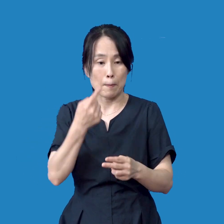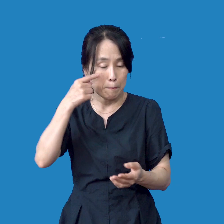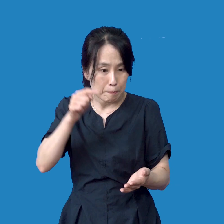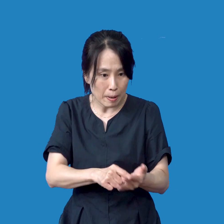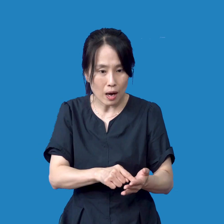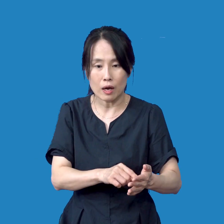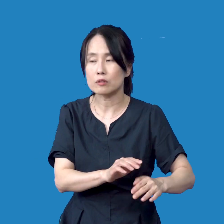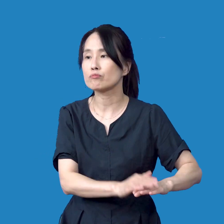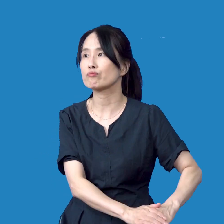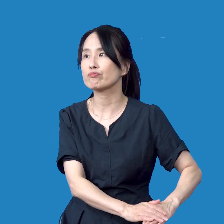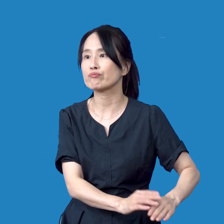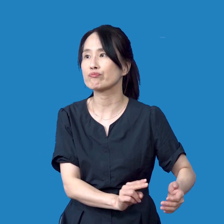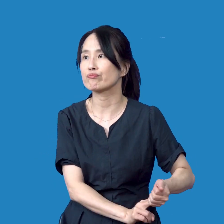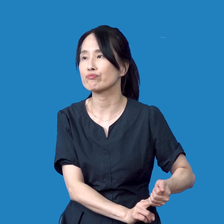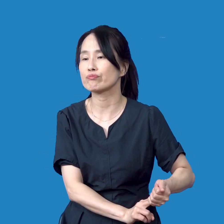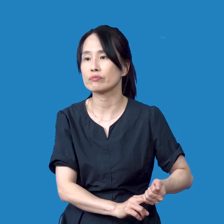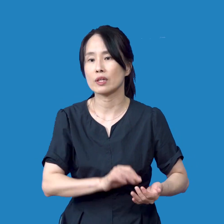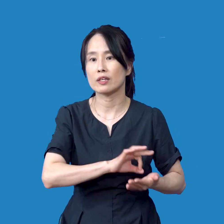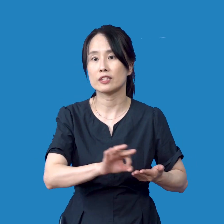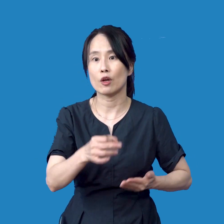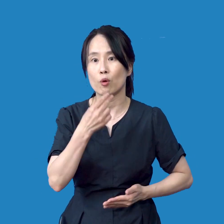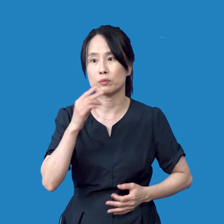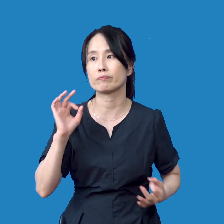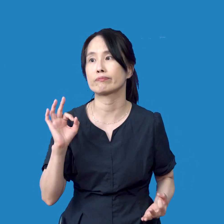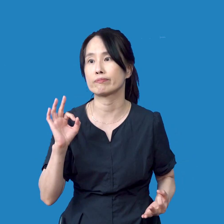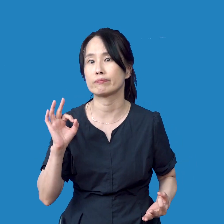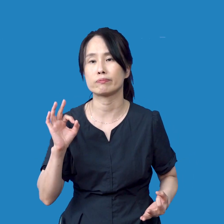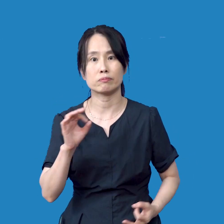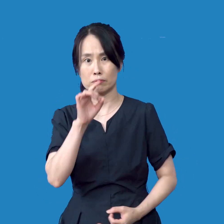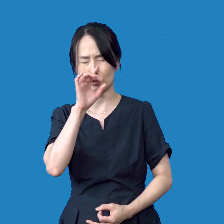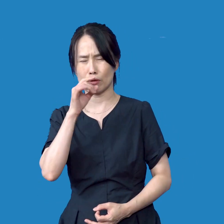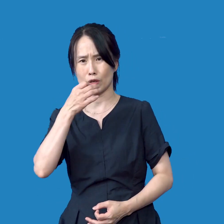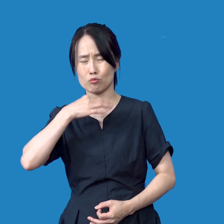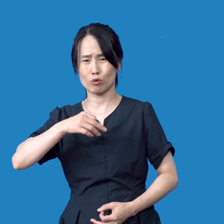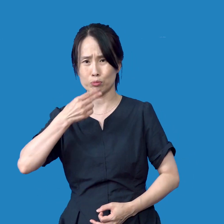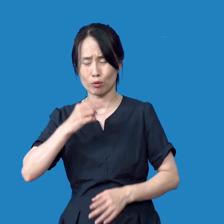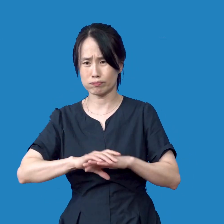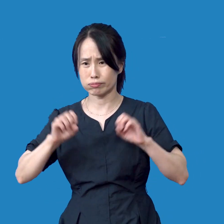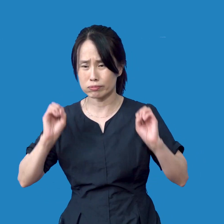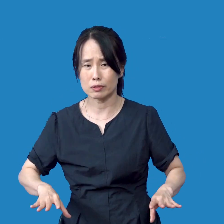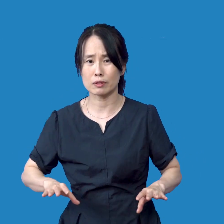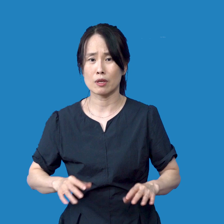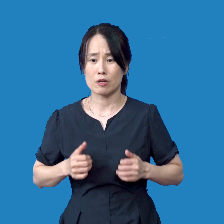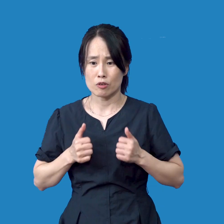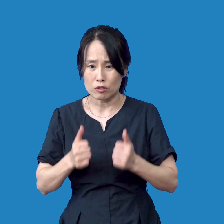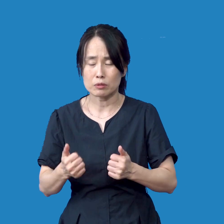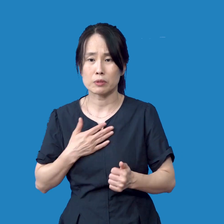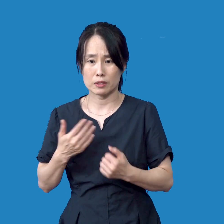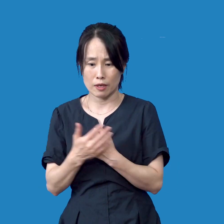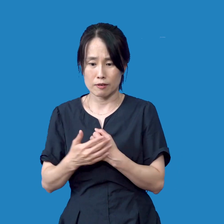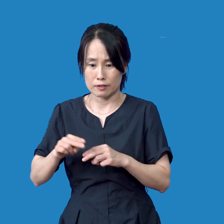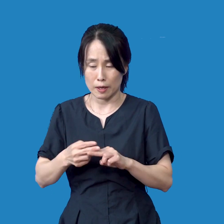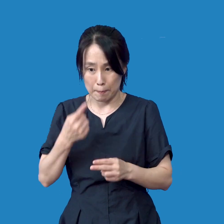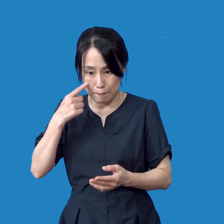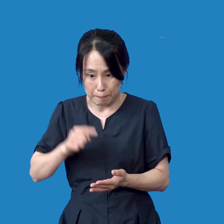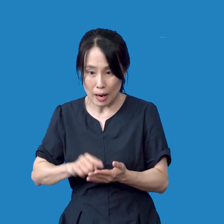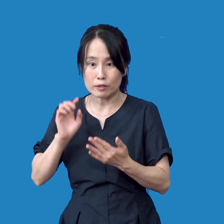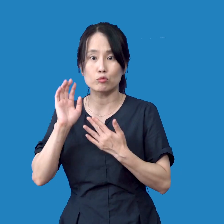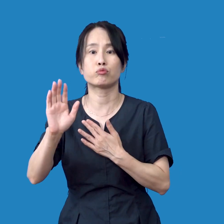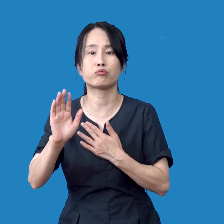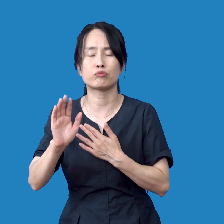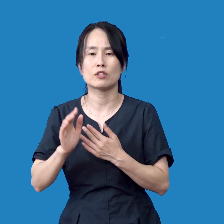아무 소용이 없습니다. 열심히 하나님의 나라를 위해서 섬기고 봉사해야 합니다.